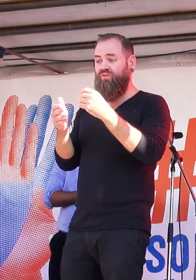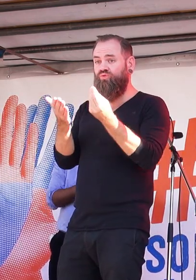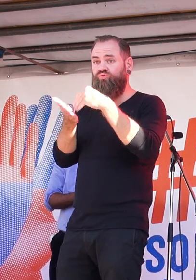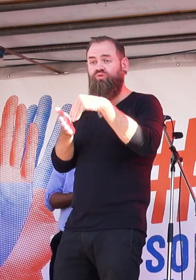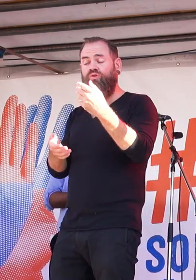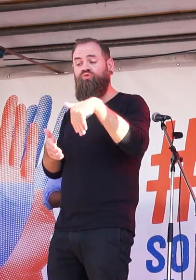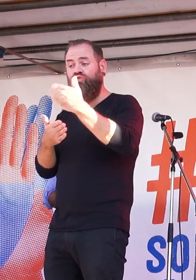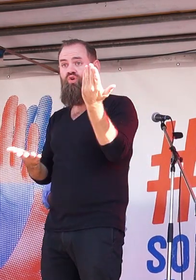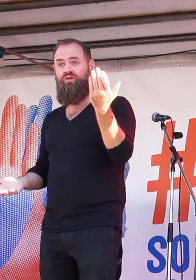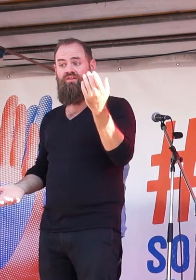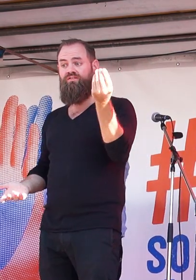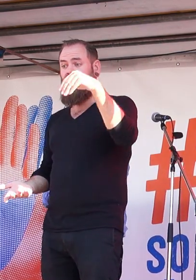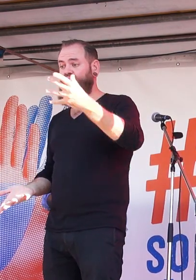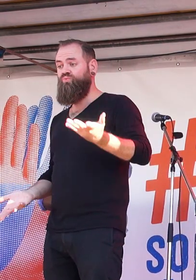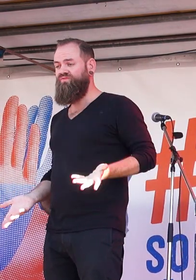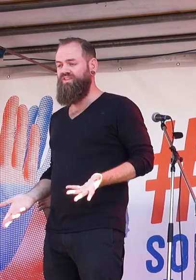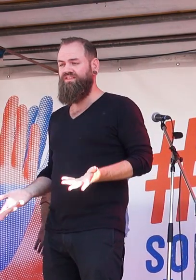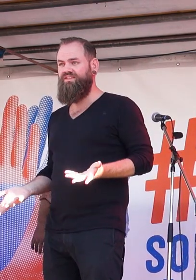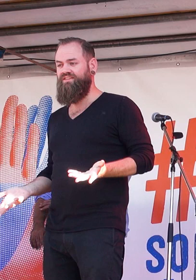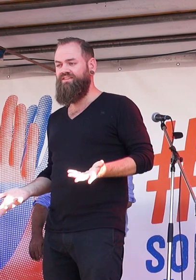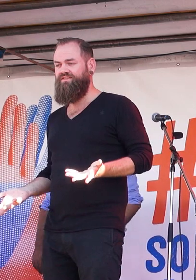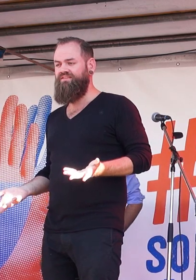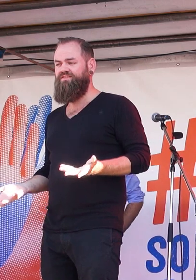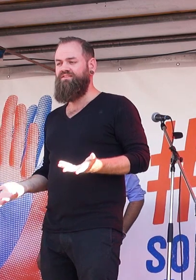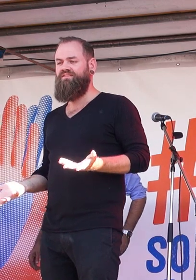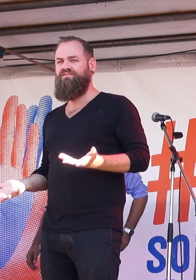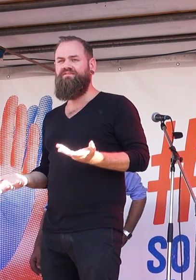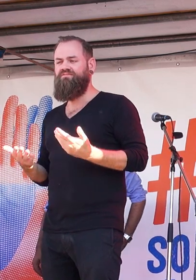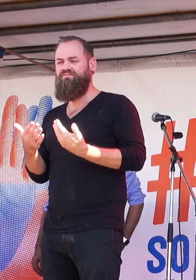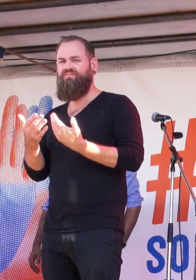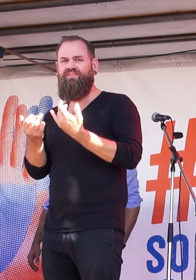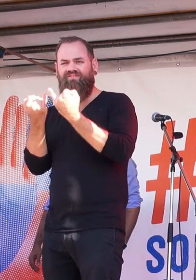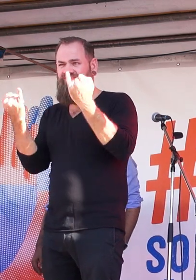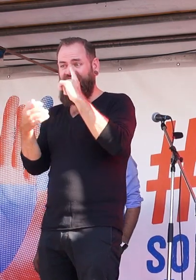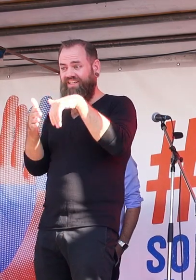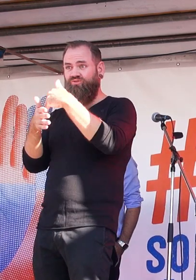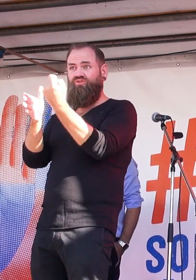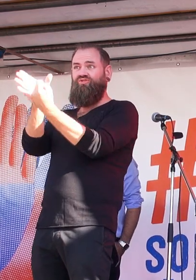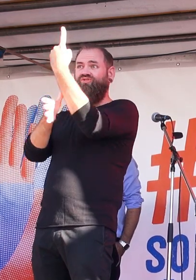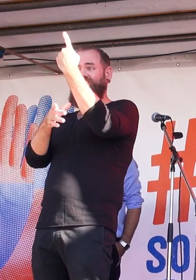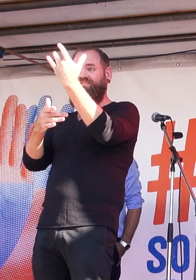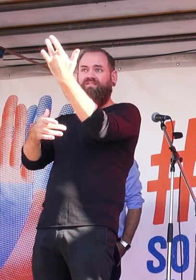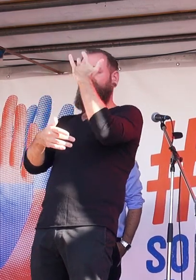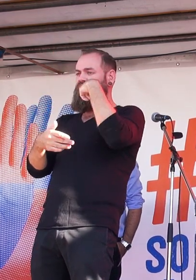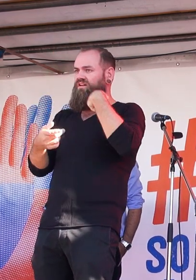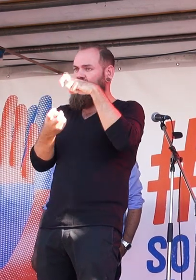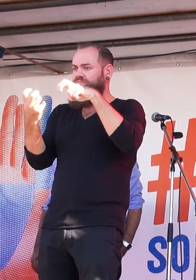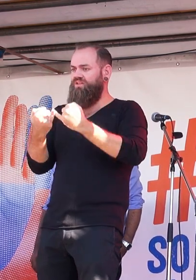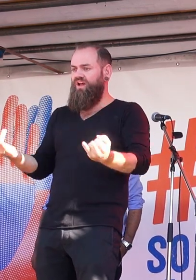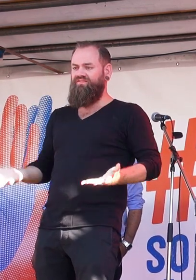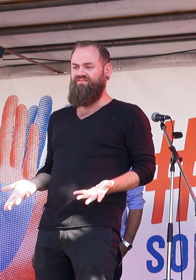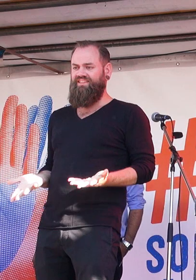wir müssen uns fragen, wie gehen wir damit um? Auf diesem Platz stehen auch Anhänger und Anhängerinnen